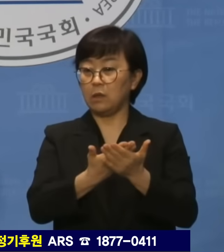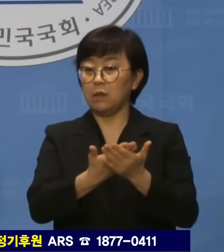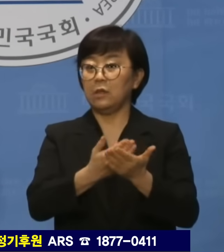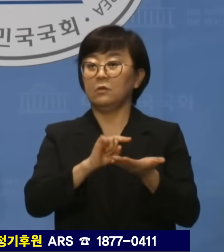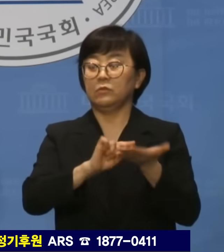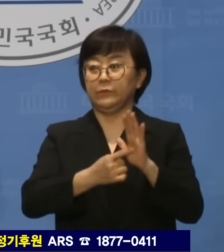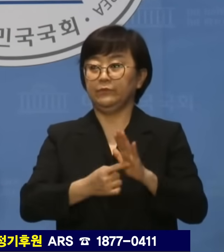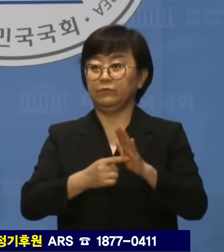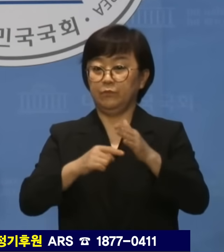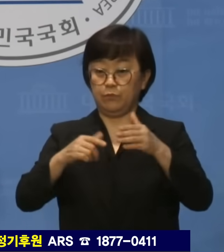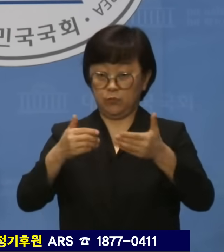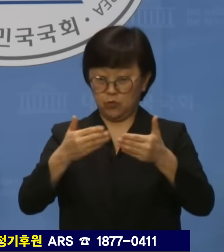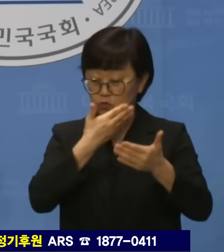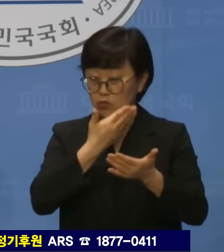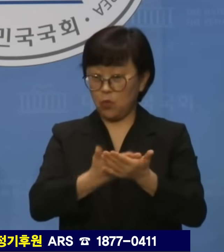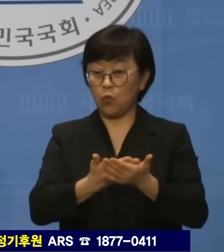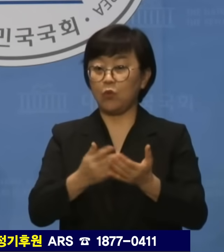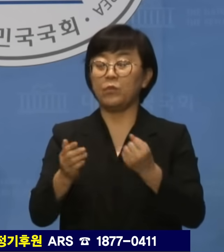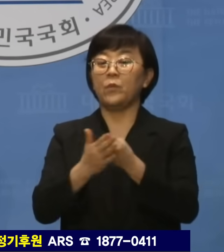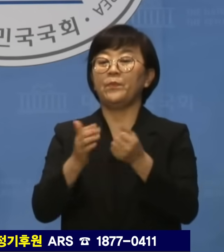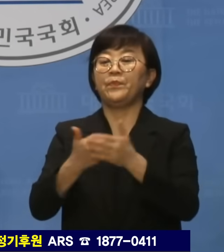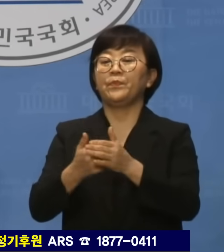과제가 될 것입니다. 이 배후에는